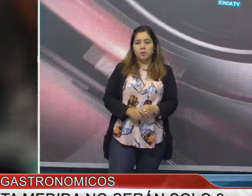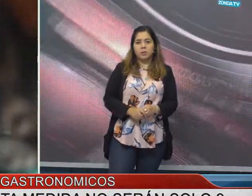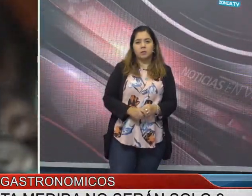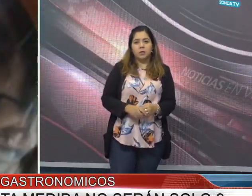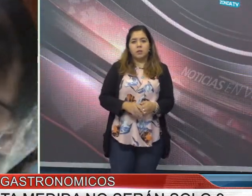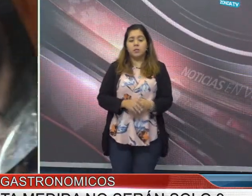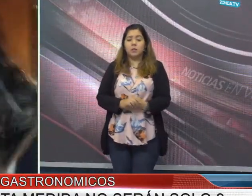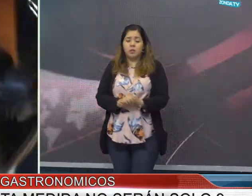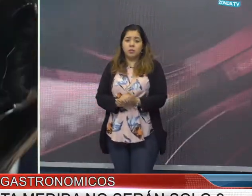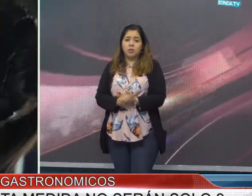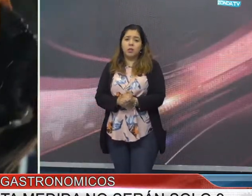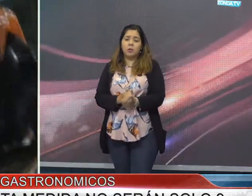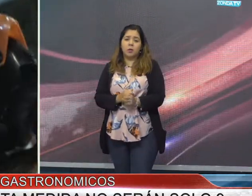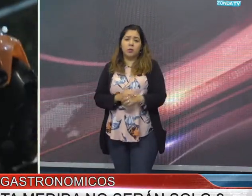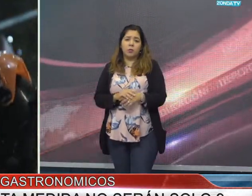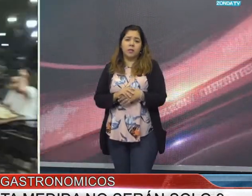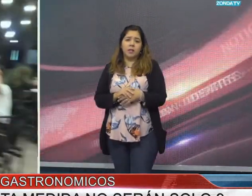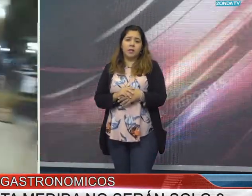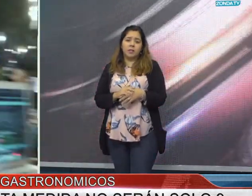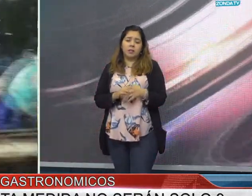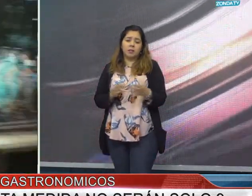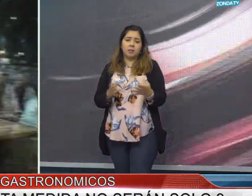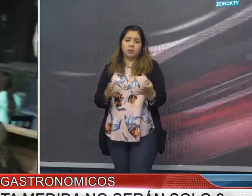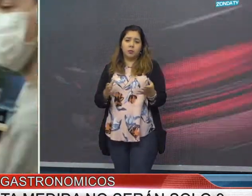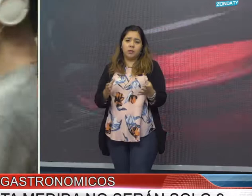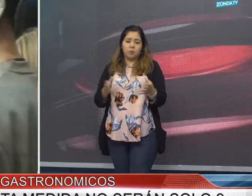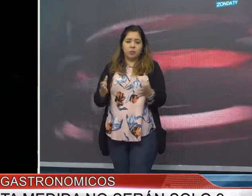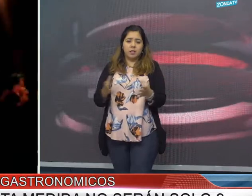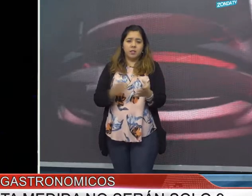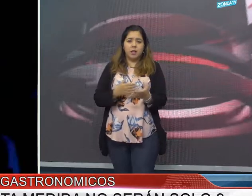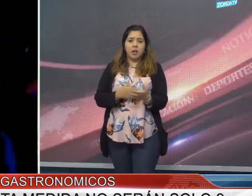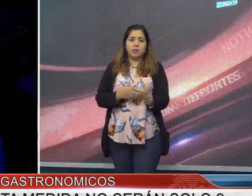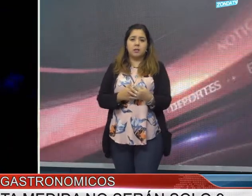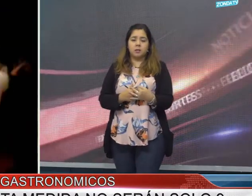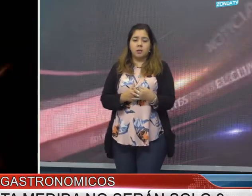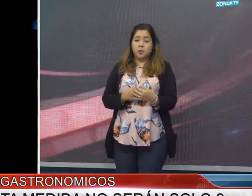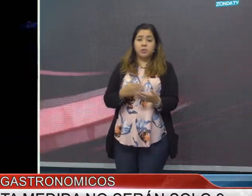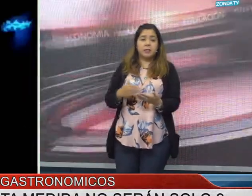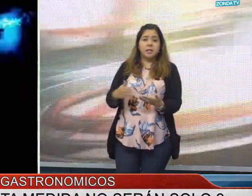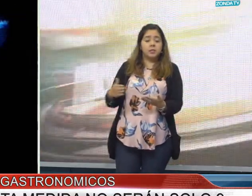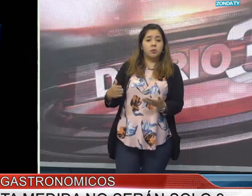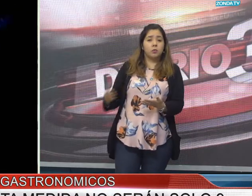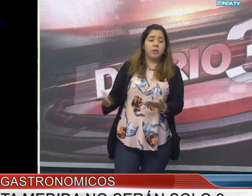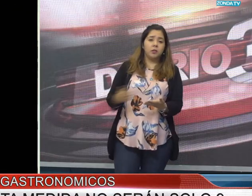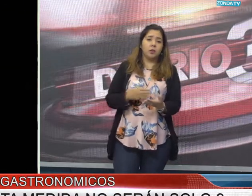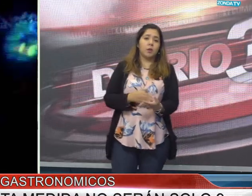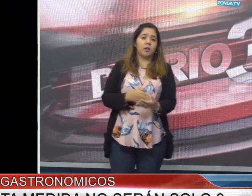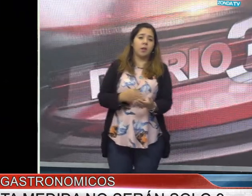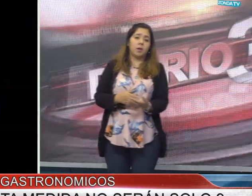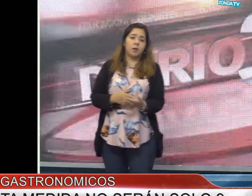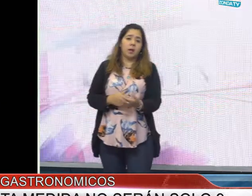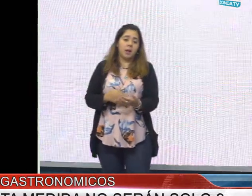Sí. Sí, no, la situación es muy complicada y teniendo en cuenta, como usted decía, que hay responsabilidades que seguir cumpliendo